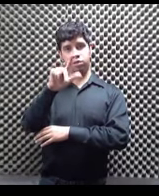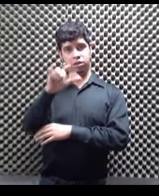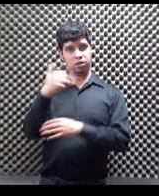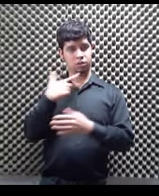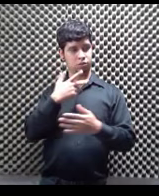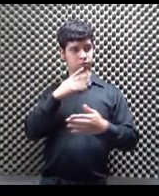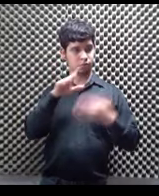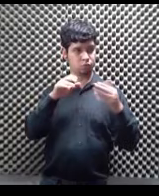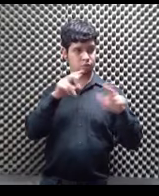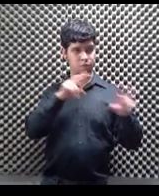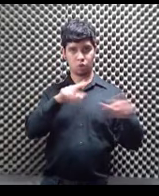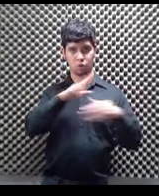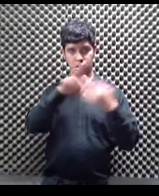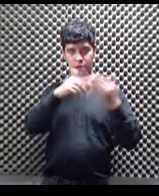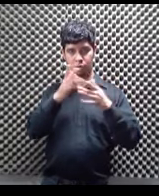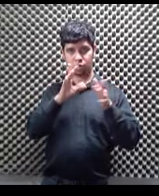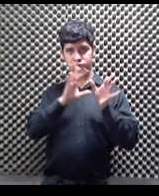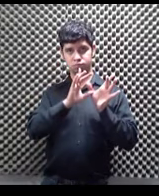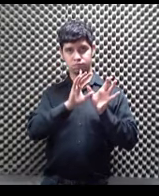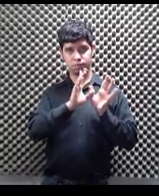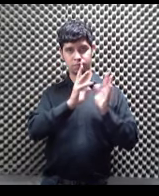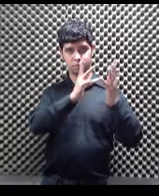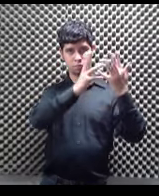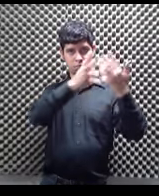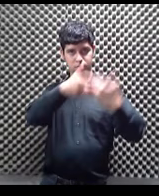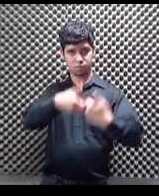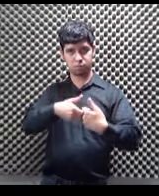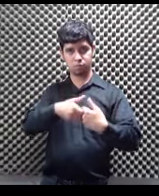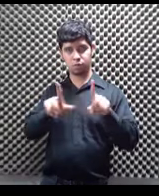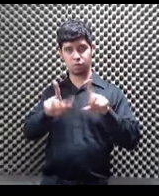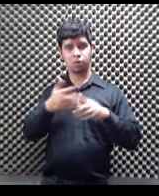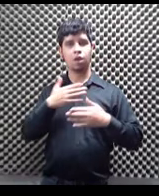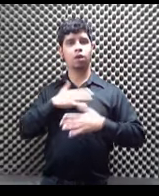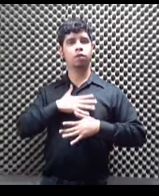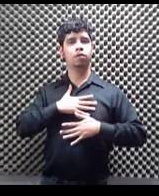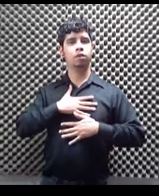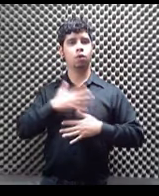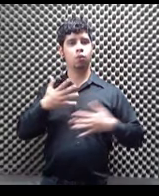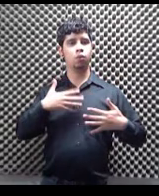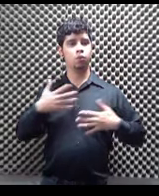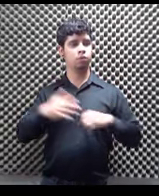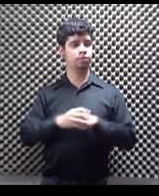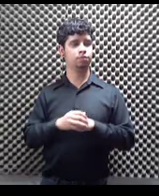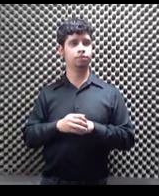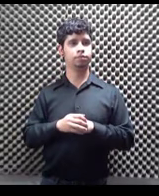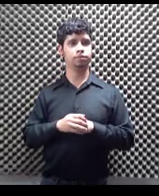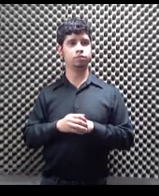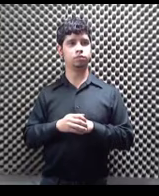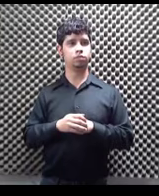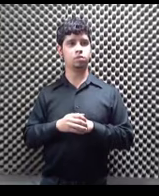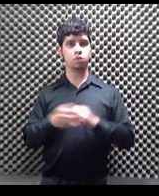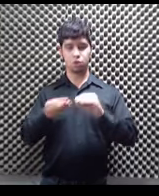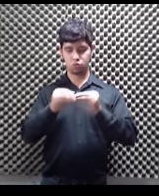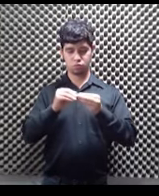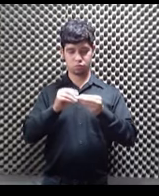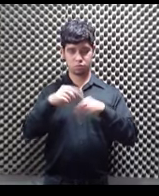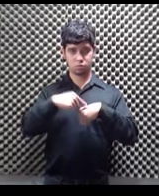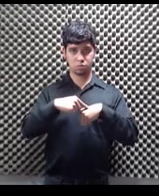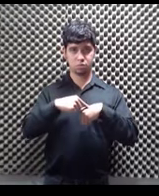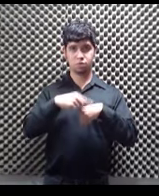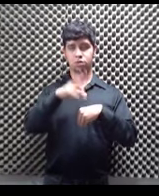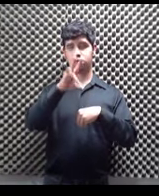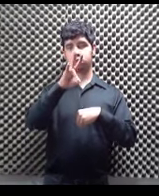combinaditos en los azules. Bella. Y violetas. Pero pues, entonces es como que fresquito. Tienen una fresquería ahí. ¿Qué número Backstage by